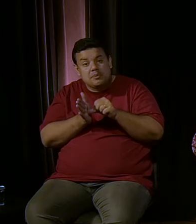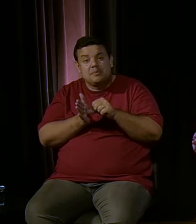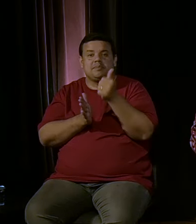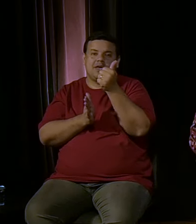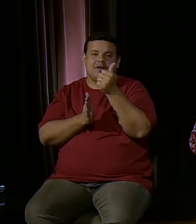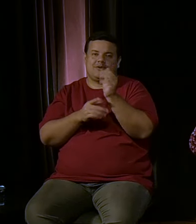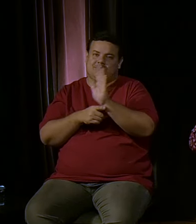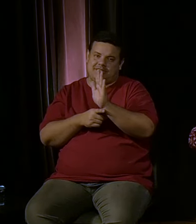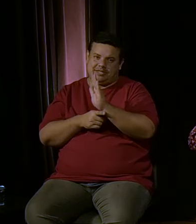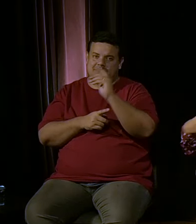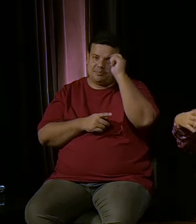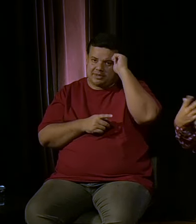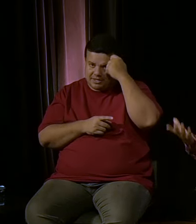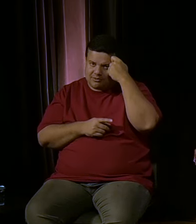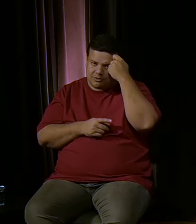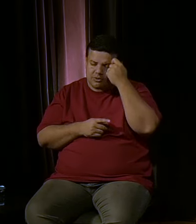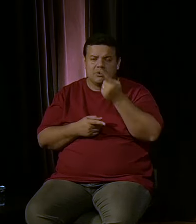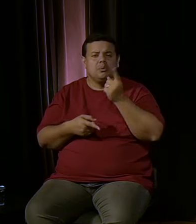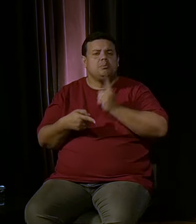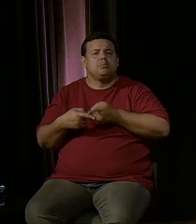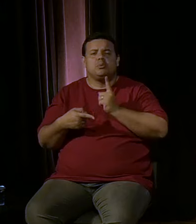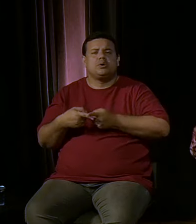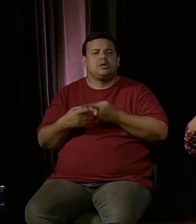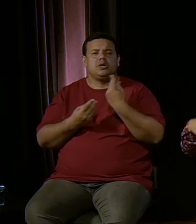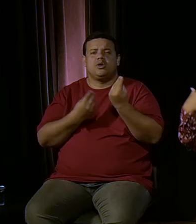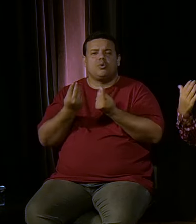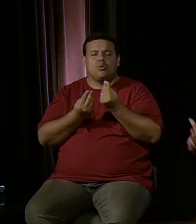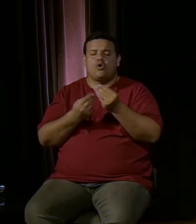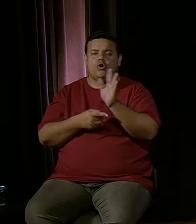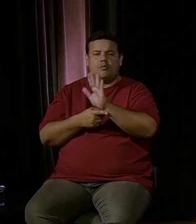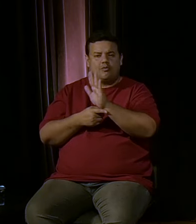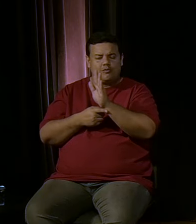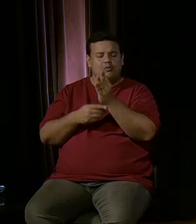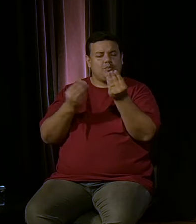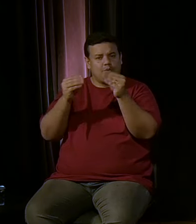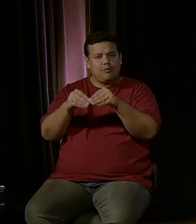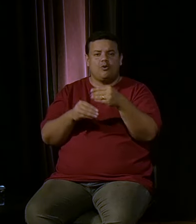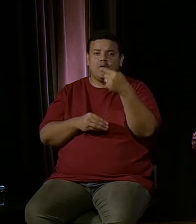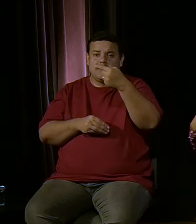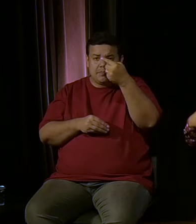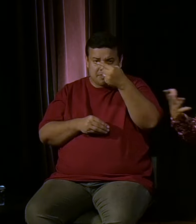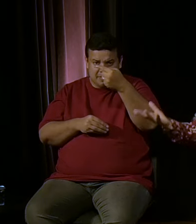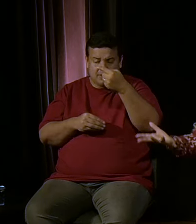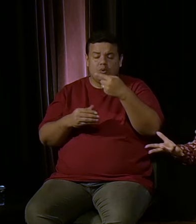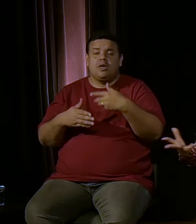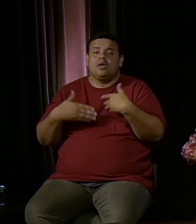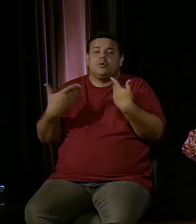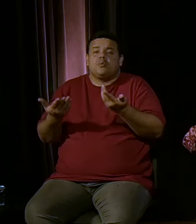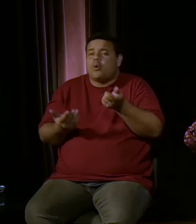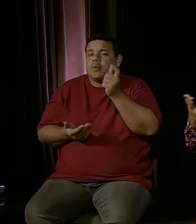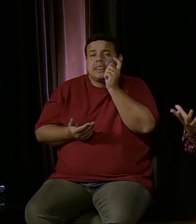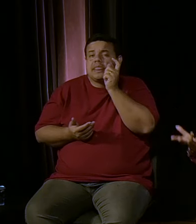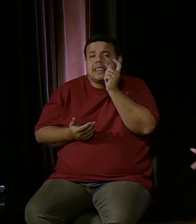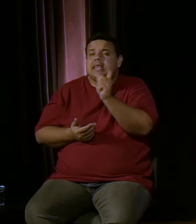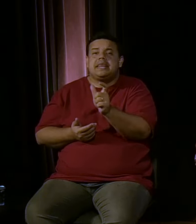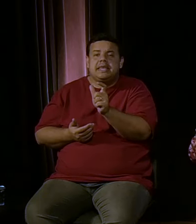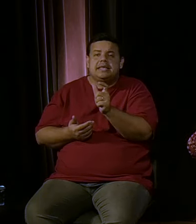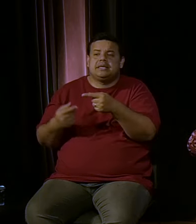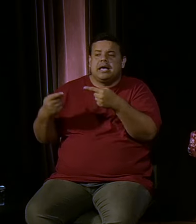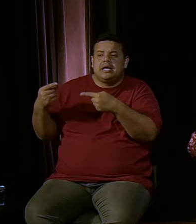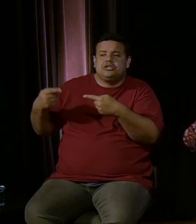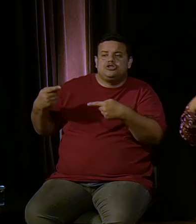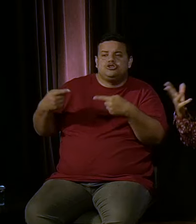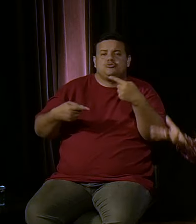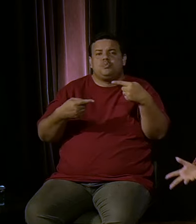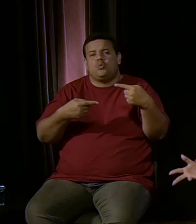meu interesse é por que e como esse filme é colocado como primeiro e quais são os interesses, né? Quais são as disputas, quais